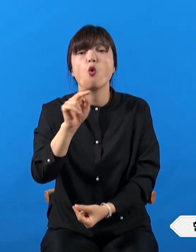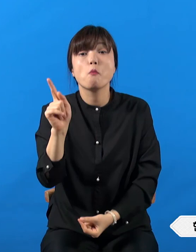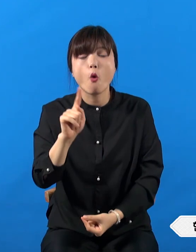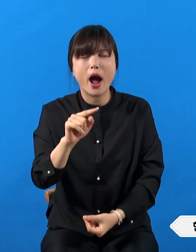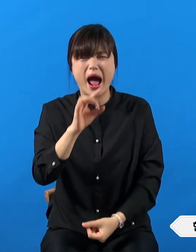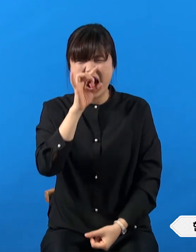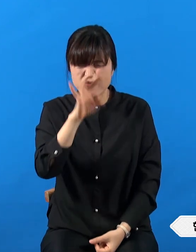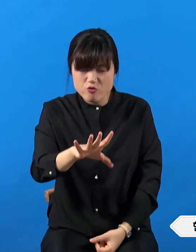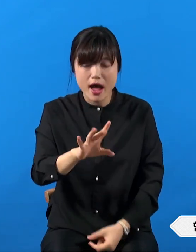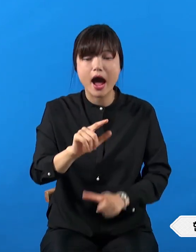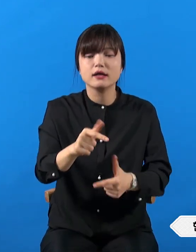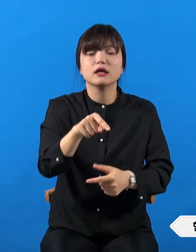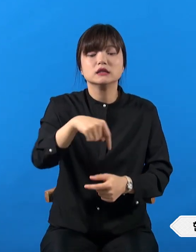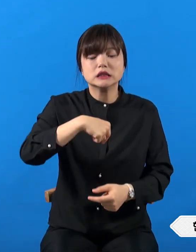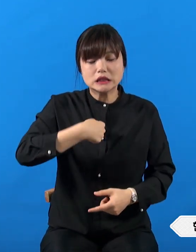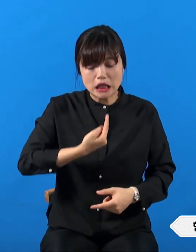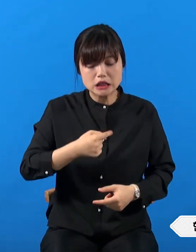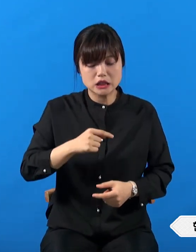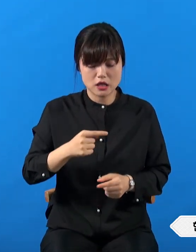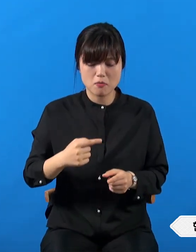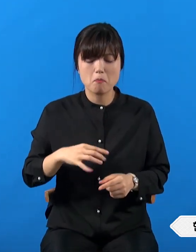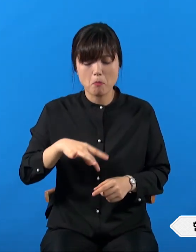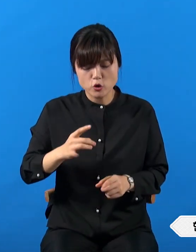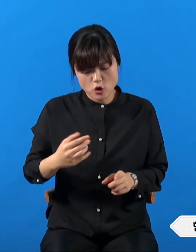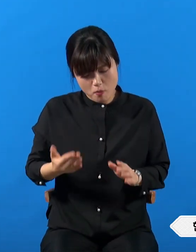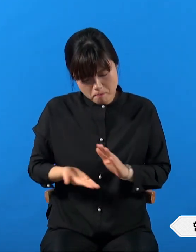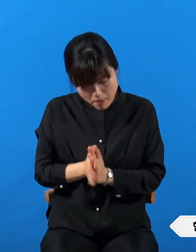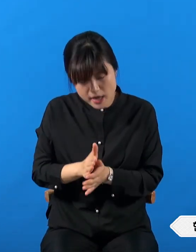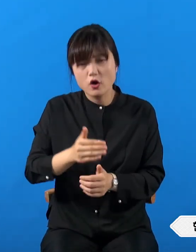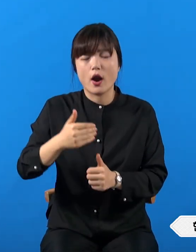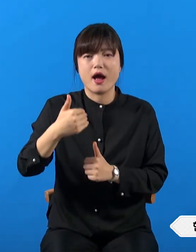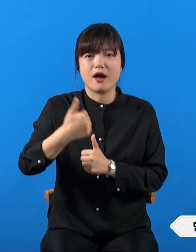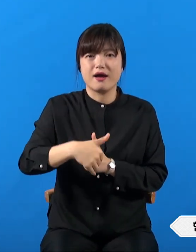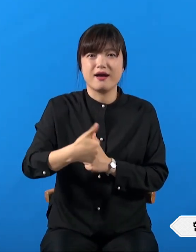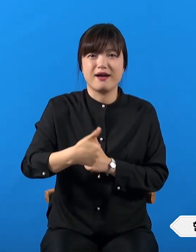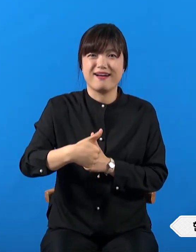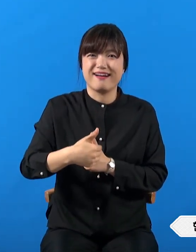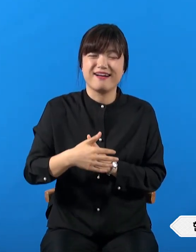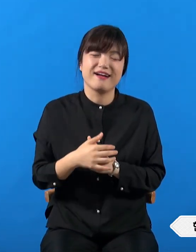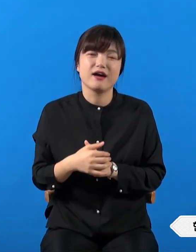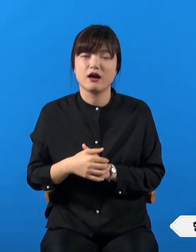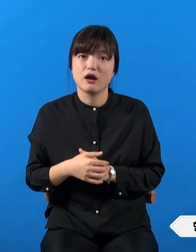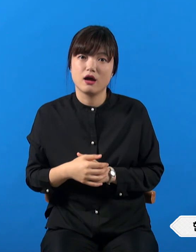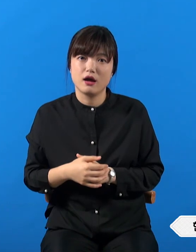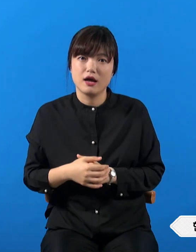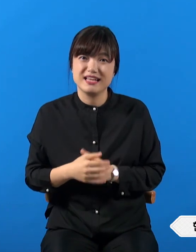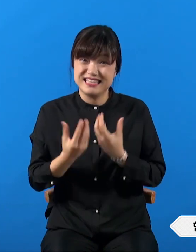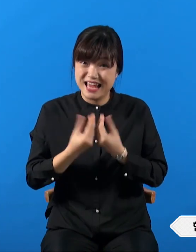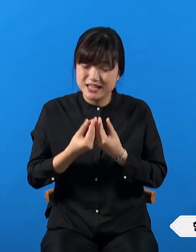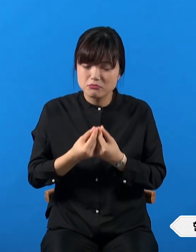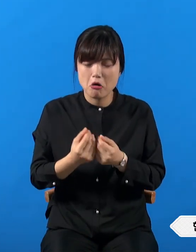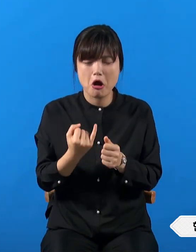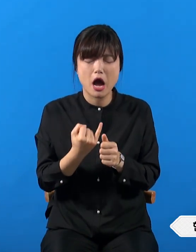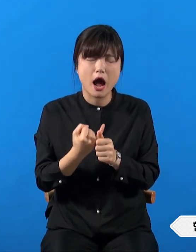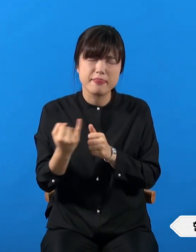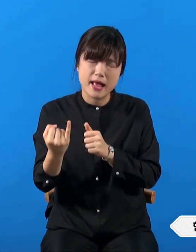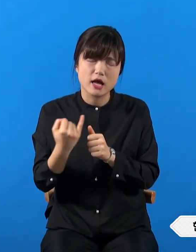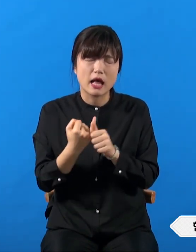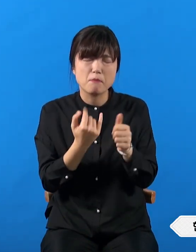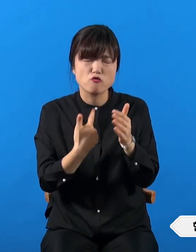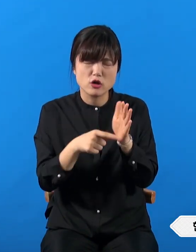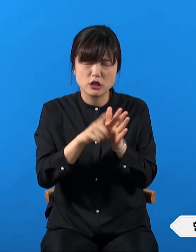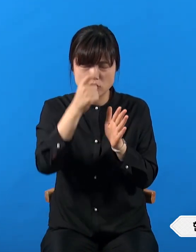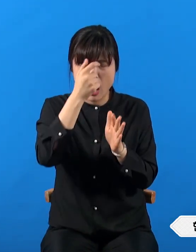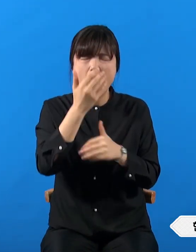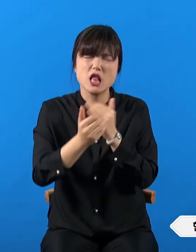안 된다가 아니라 네 자신이 먼저 변해야 된다 하는 것입니다. 나는 하나님 우리 남편 좀